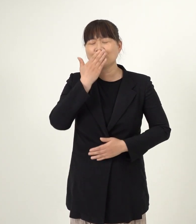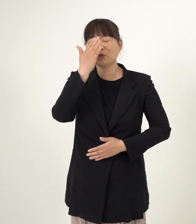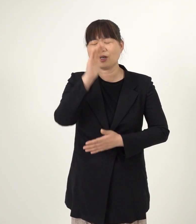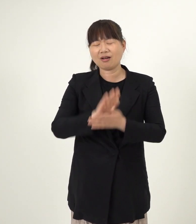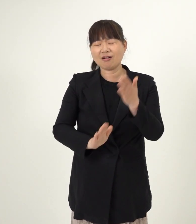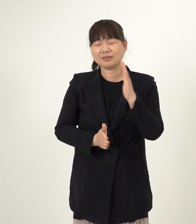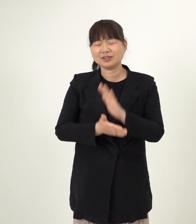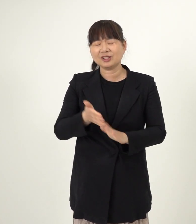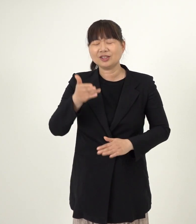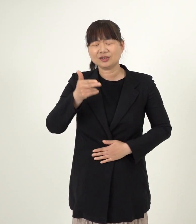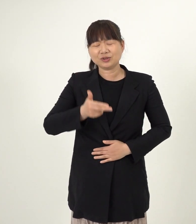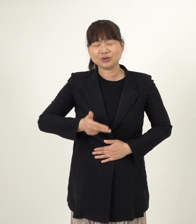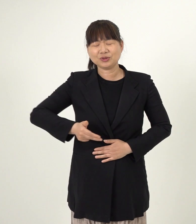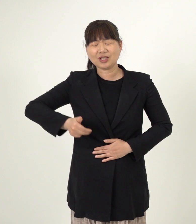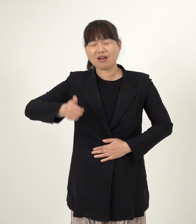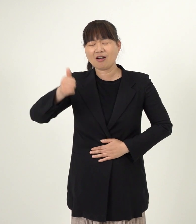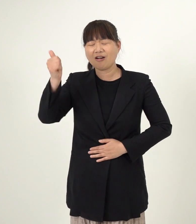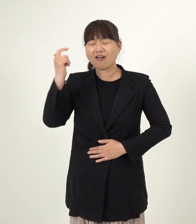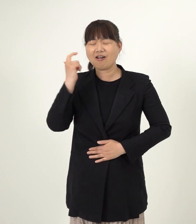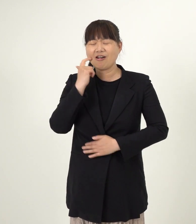수 없는 주